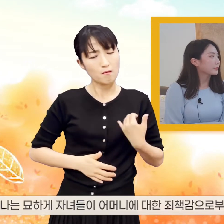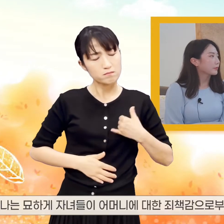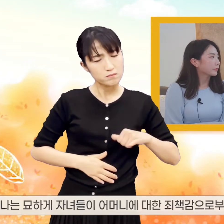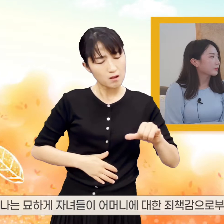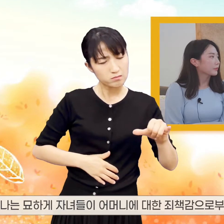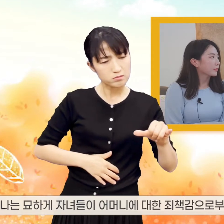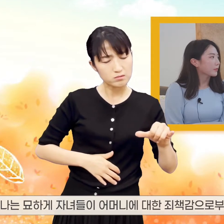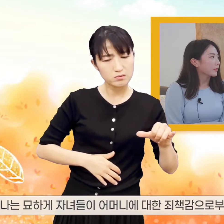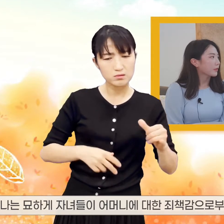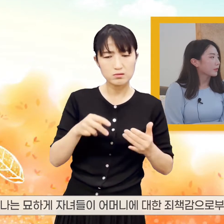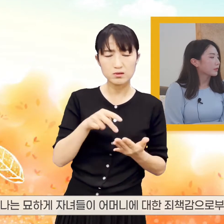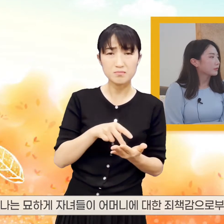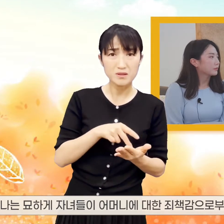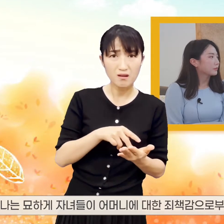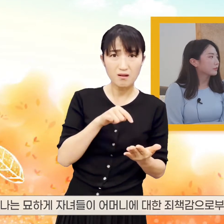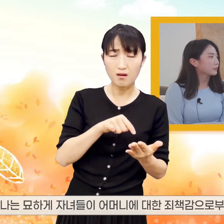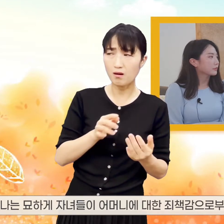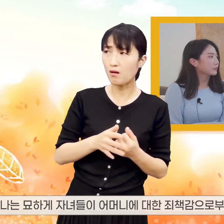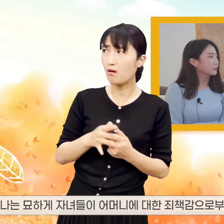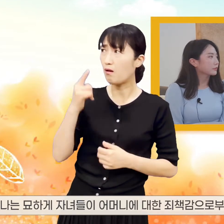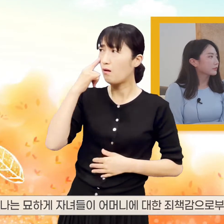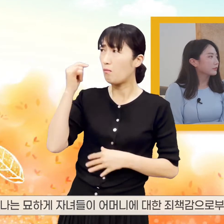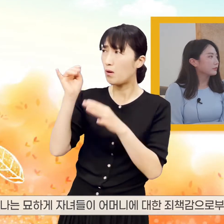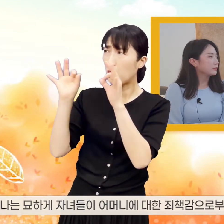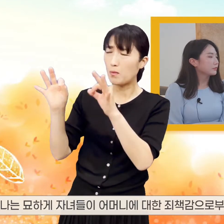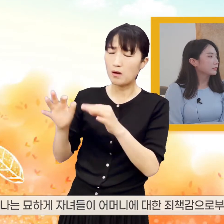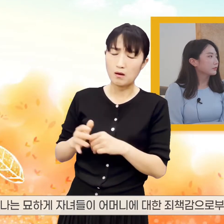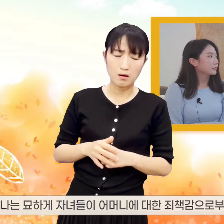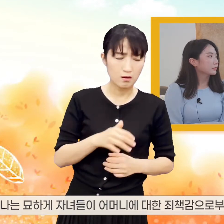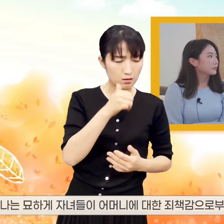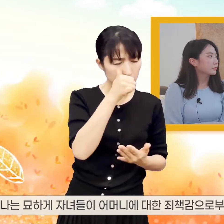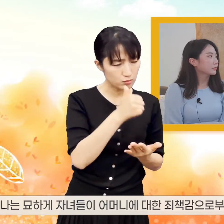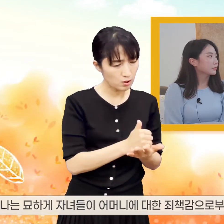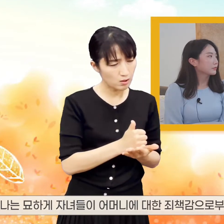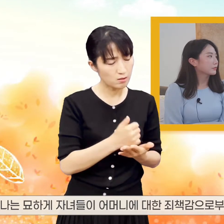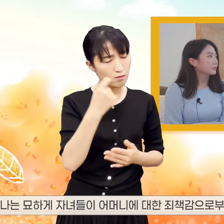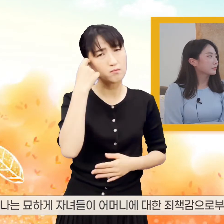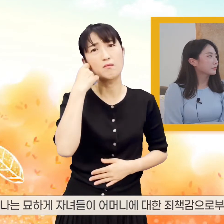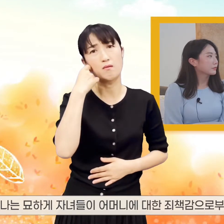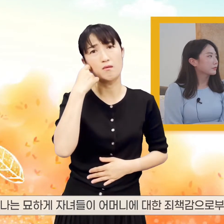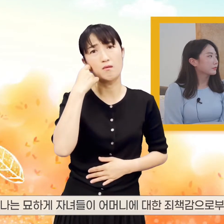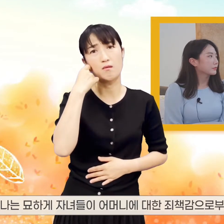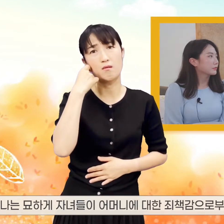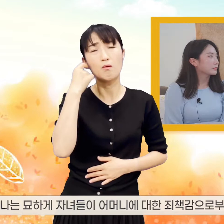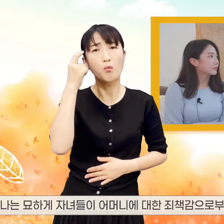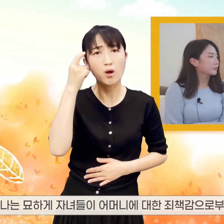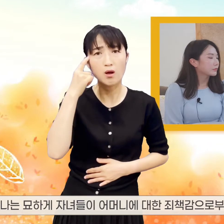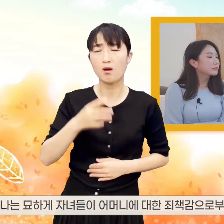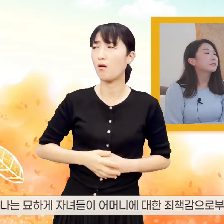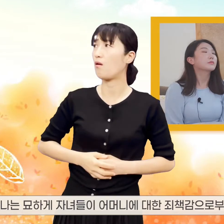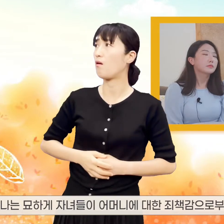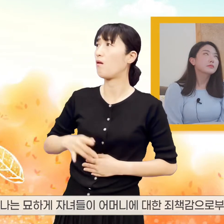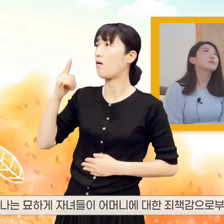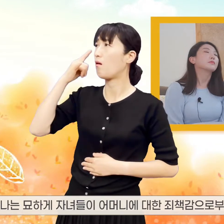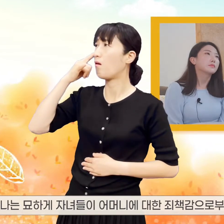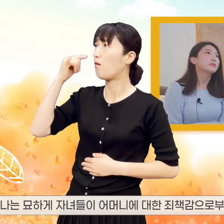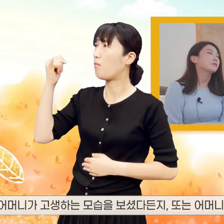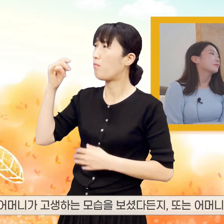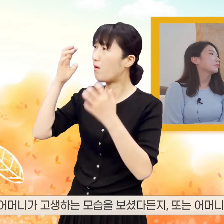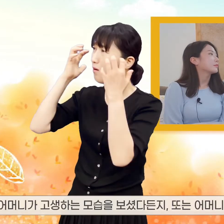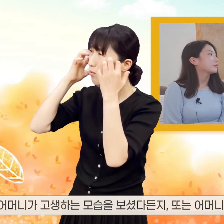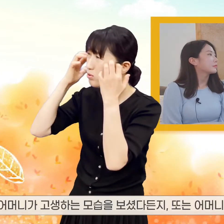또 하나는 묘하게 자녀들이 이렇게 어머니로부터 그 죄책감에서 헤어나지 못하는 경우가